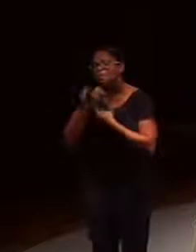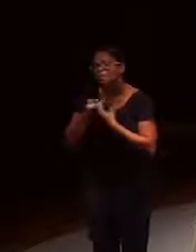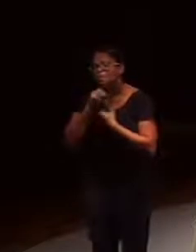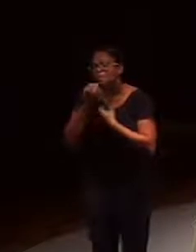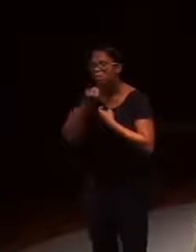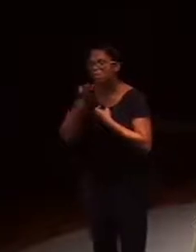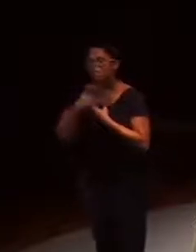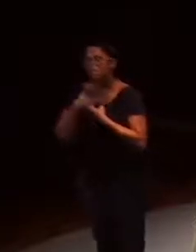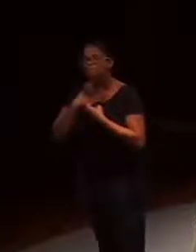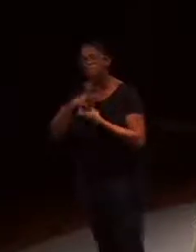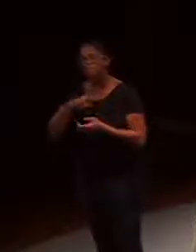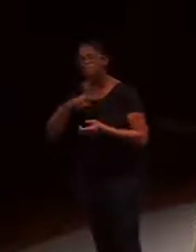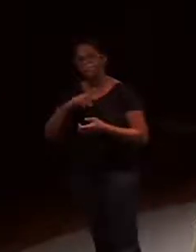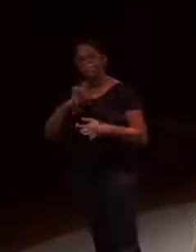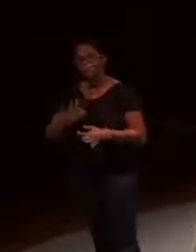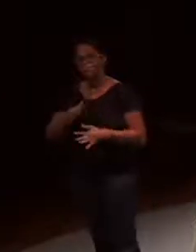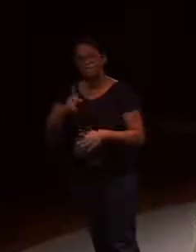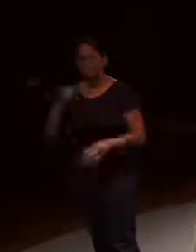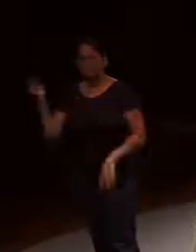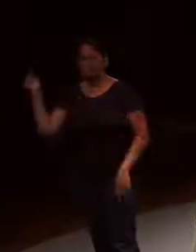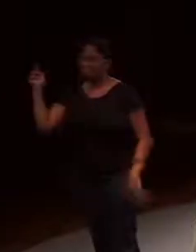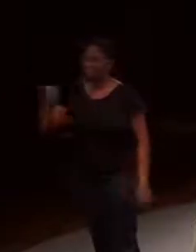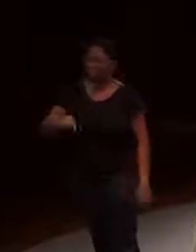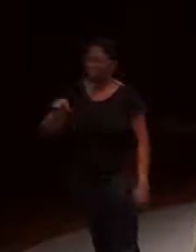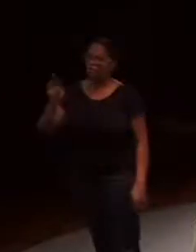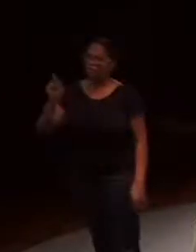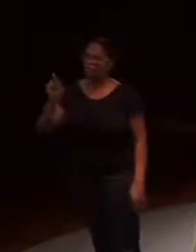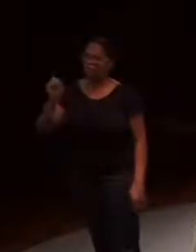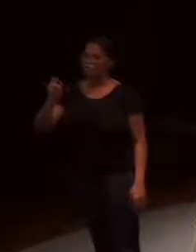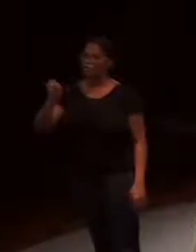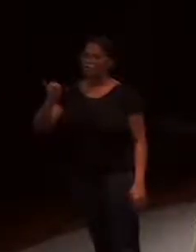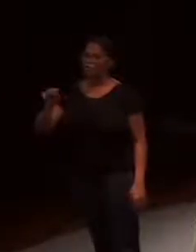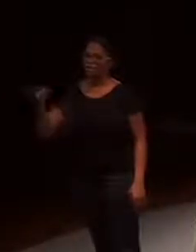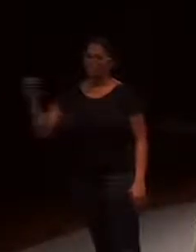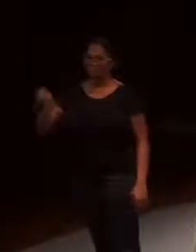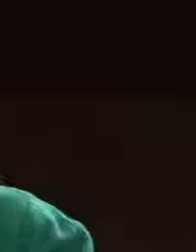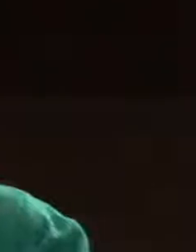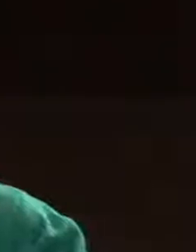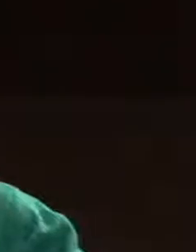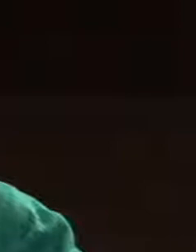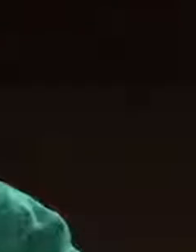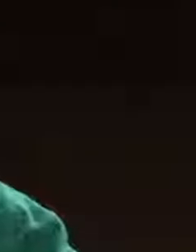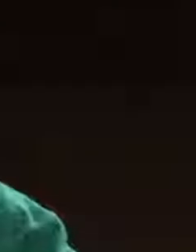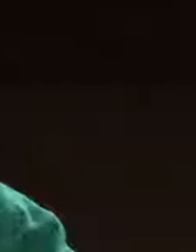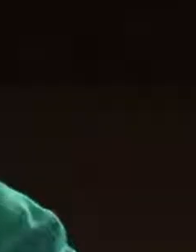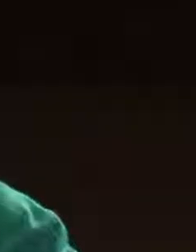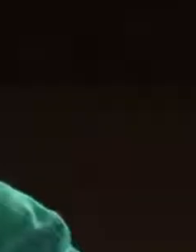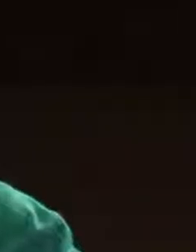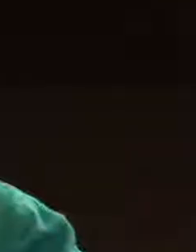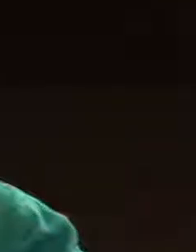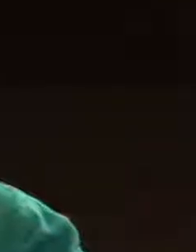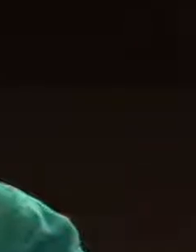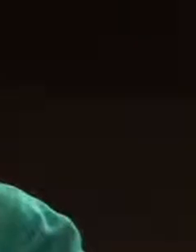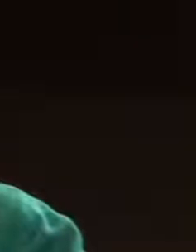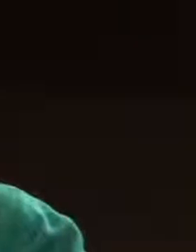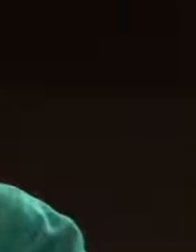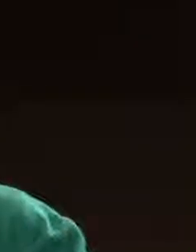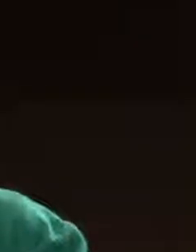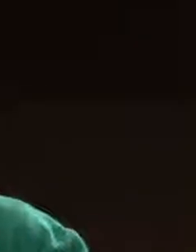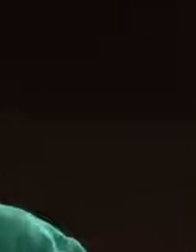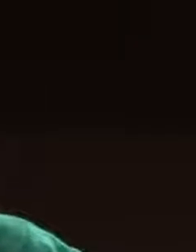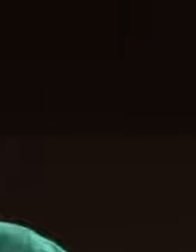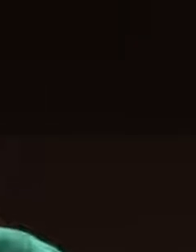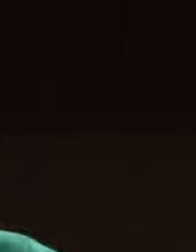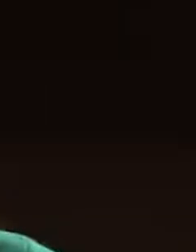pessoal. Eu vim de Goiânia para estudar e fui muito bem acolhido, né, pelo meu orientador, o Fadel. E